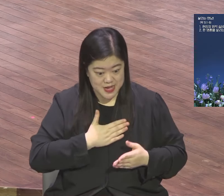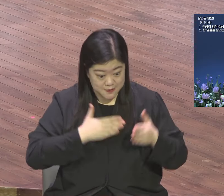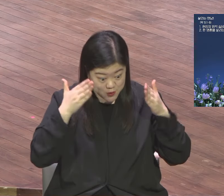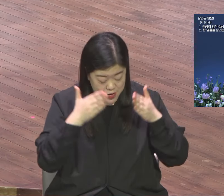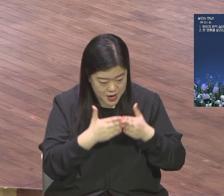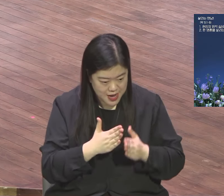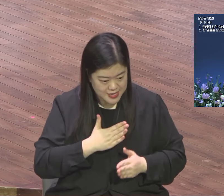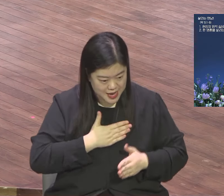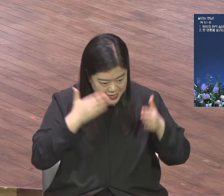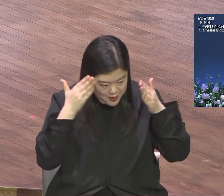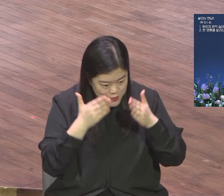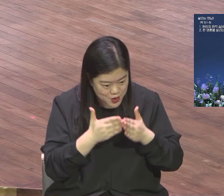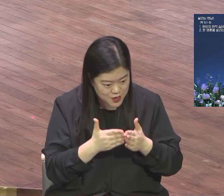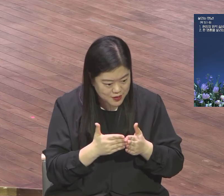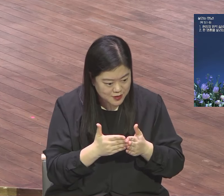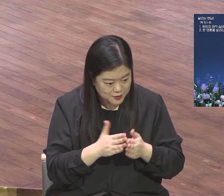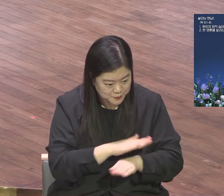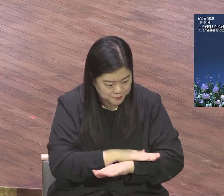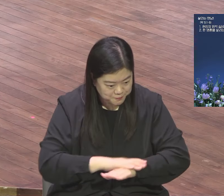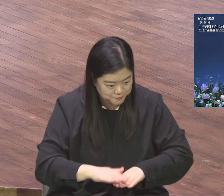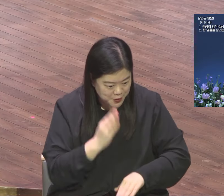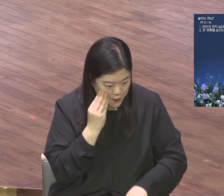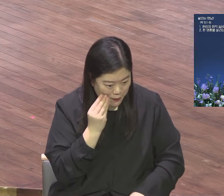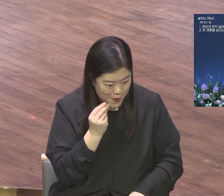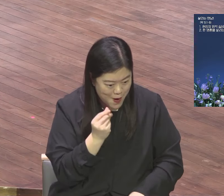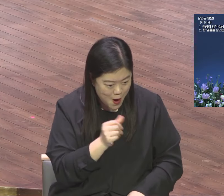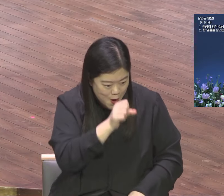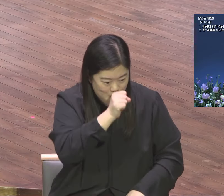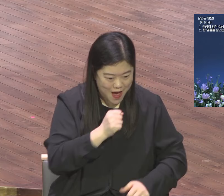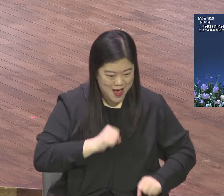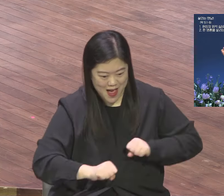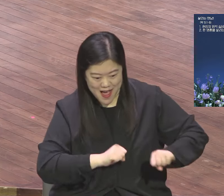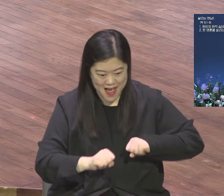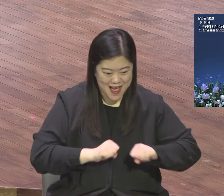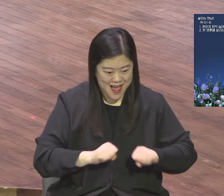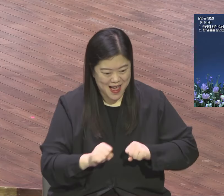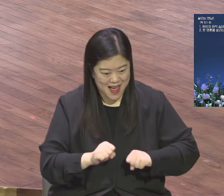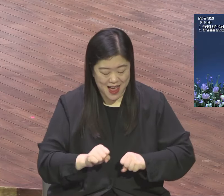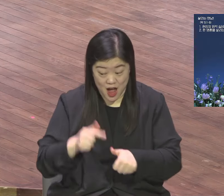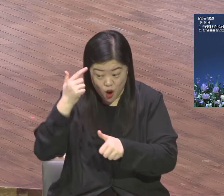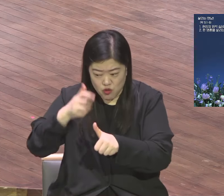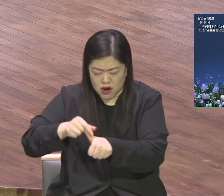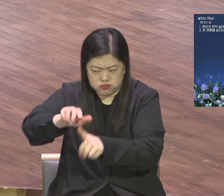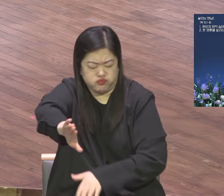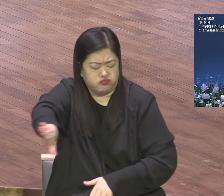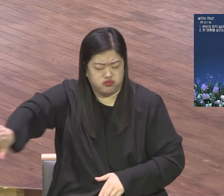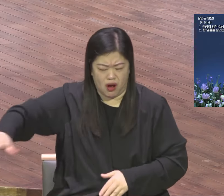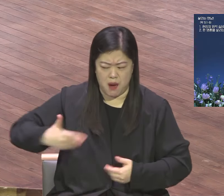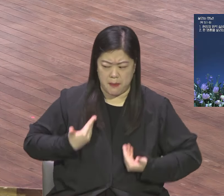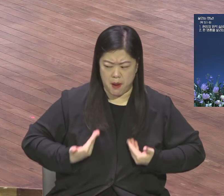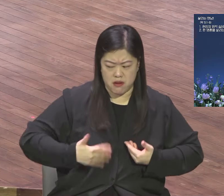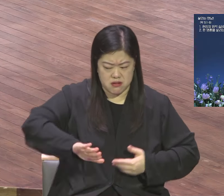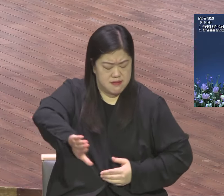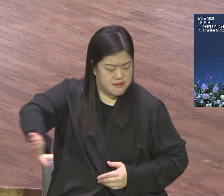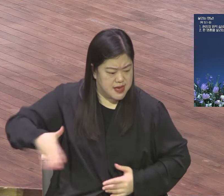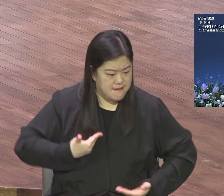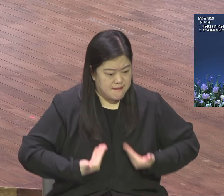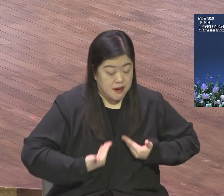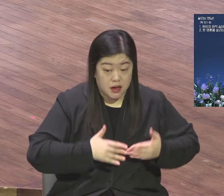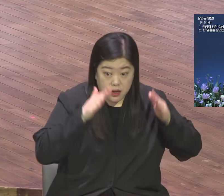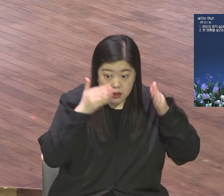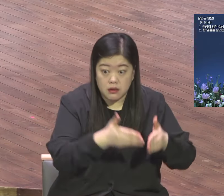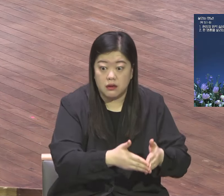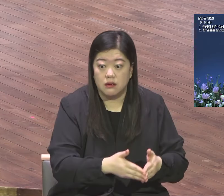집착하니까 다른 게 안 보이는 겁니다. 가장 중요한 생명, 구원 관심 없습니다. 불쌍한 영혼들이 지금